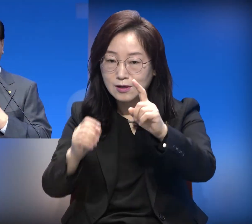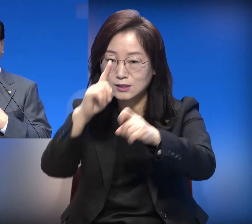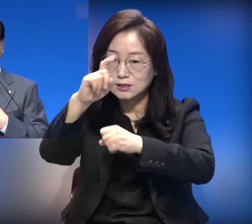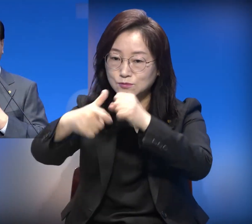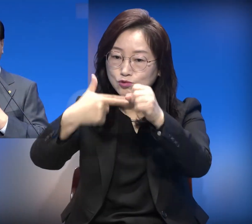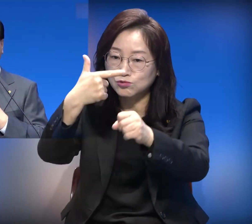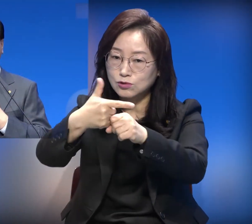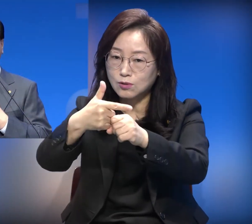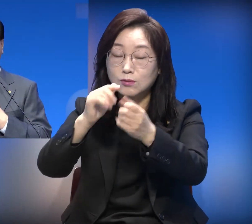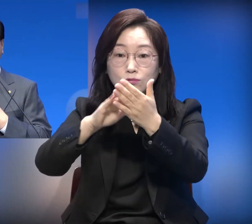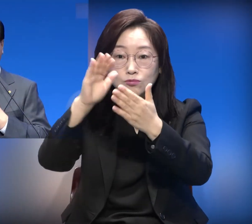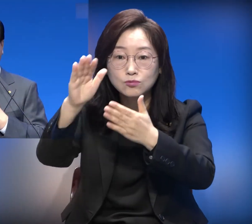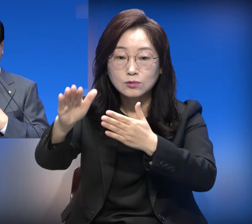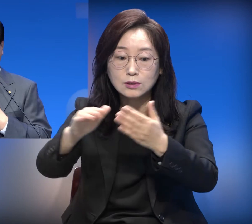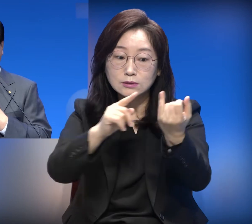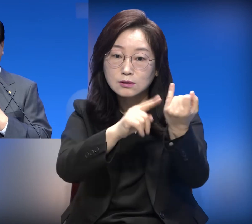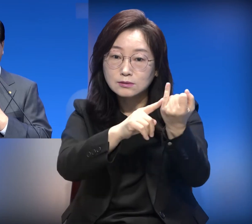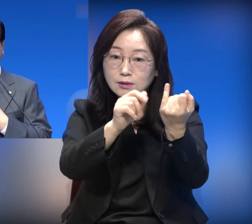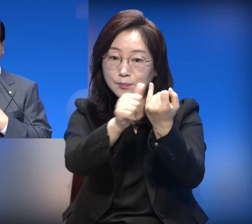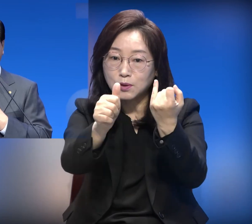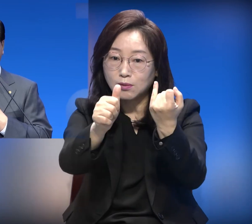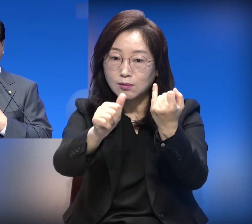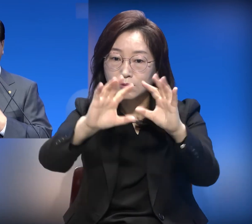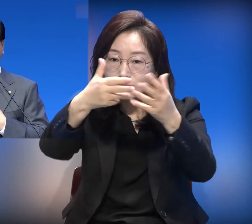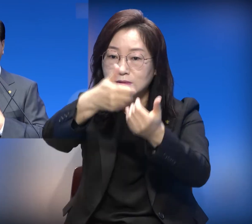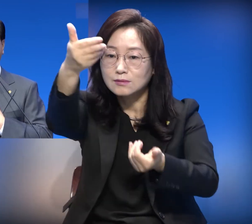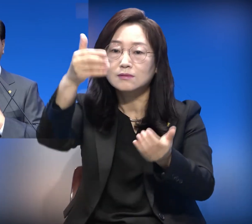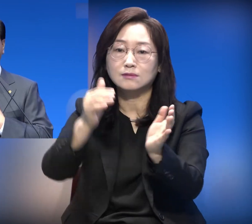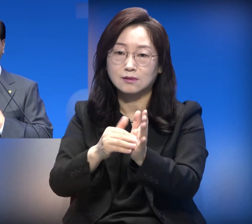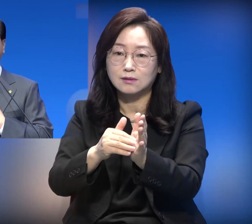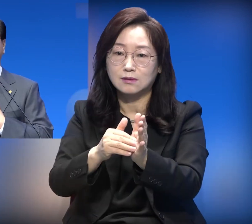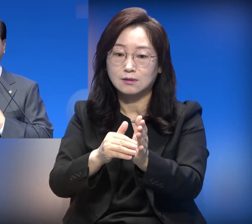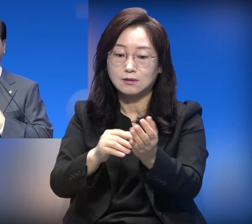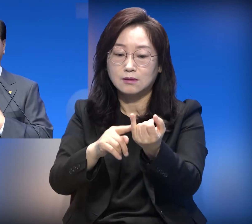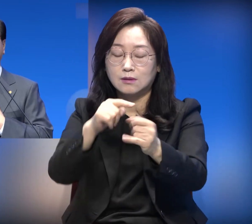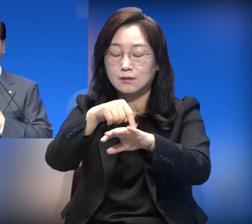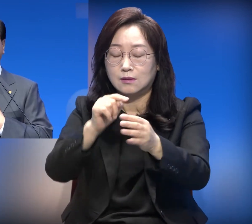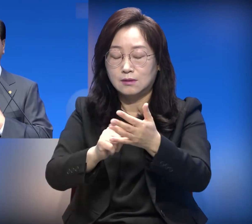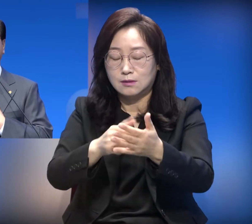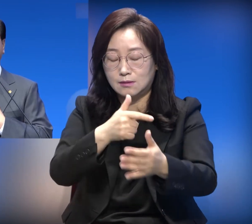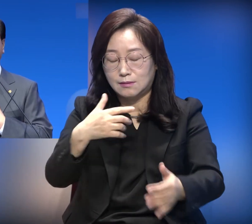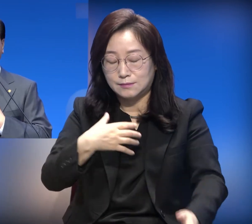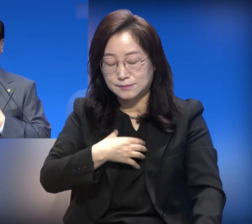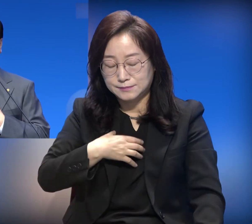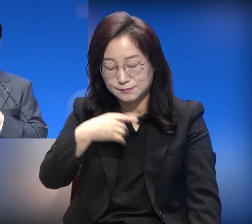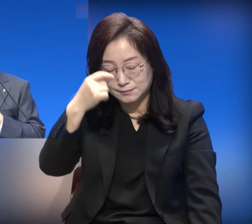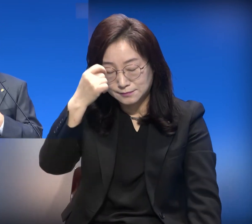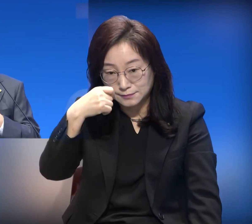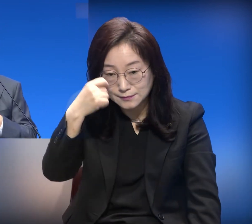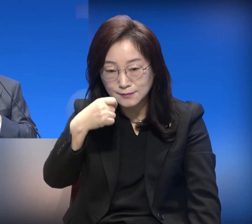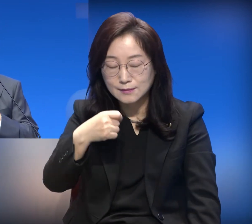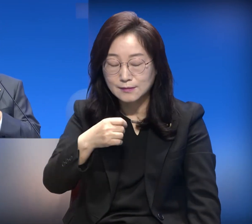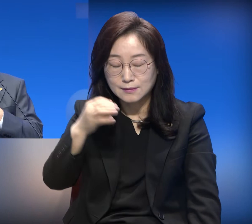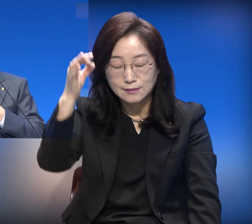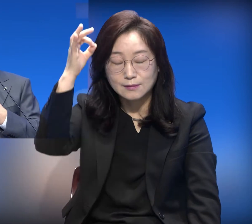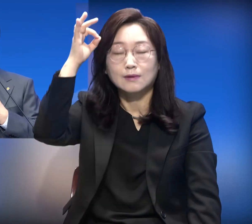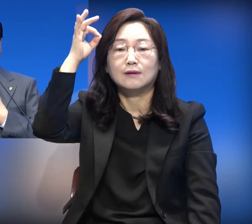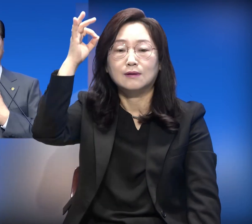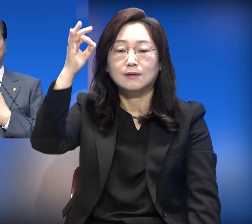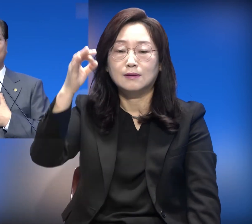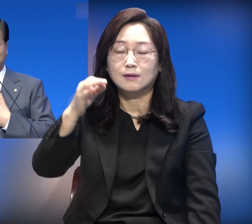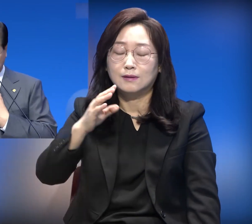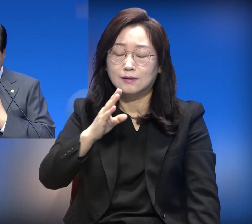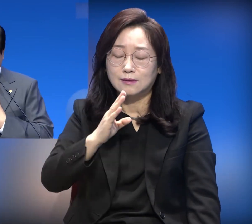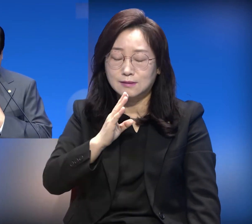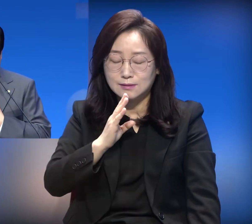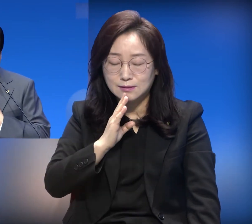지난 후에 남편이 그만 세상을 떠납니다. 너무나 마음이 슬펐습니다. 그때 본인이 지은 찬송에 자기